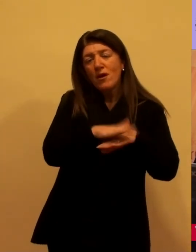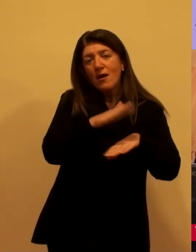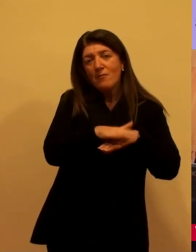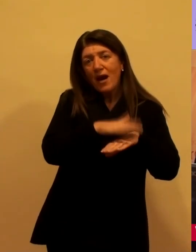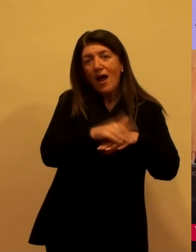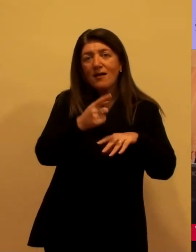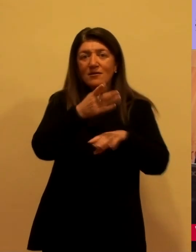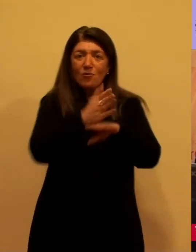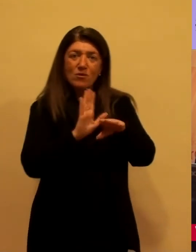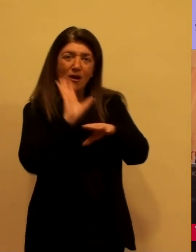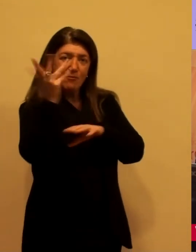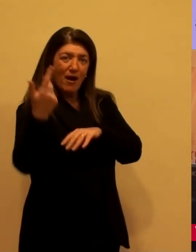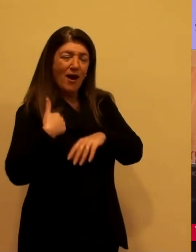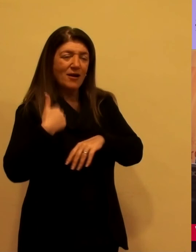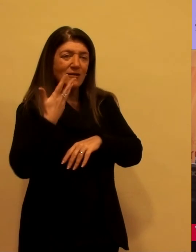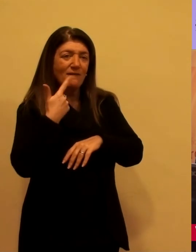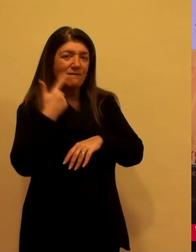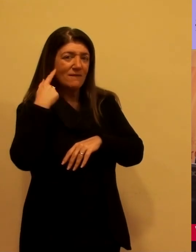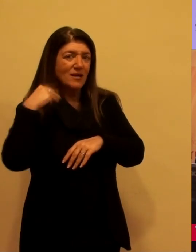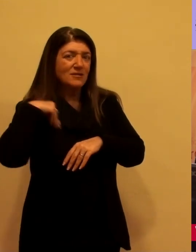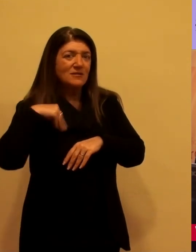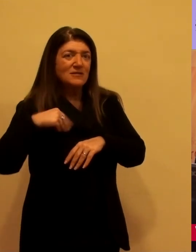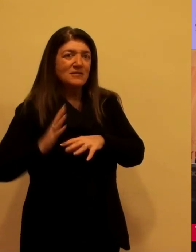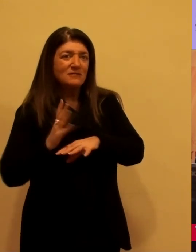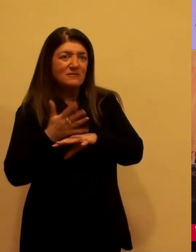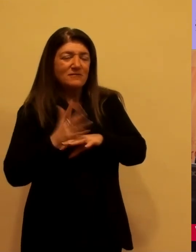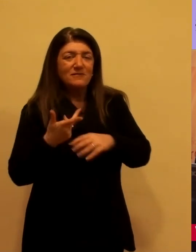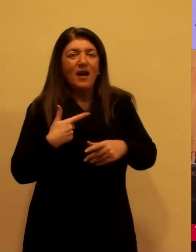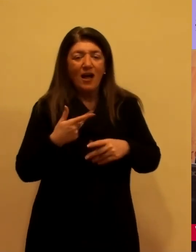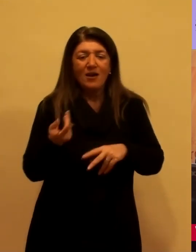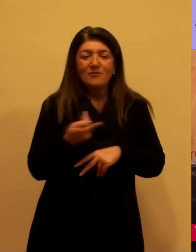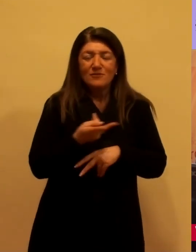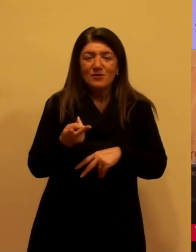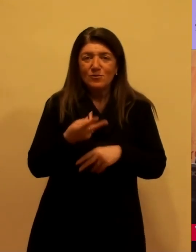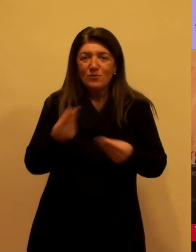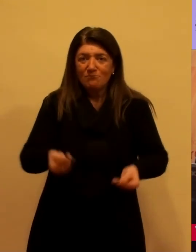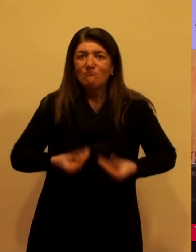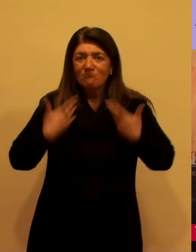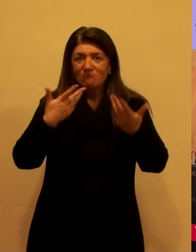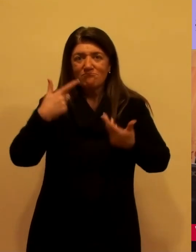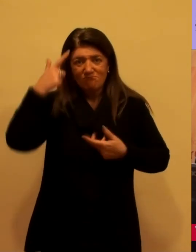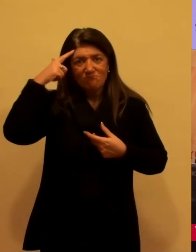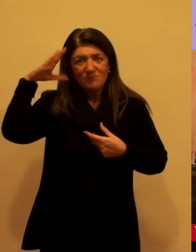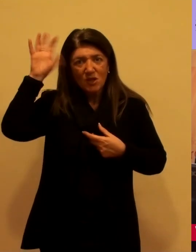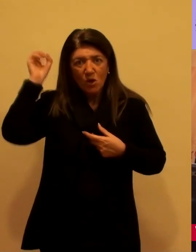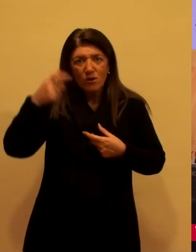una sorta di reminder per ricordarci quali sono le cose importanti